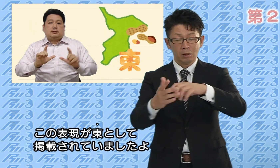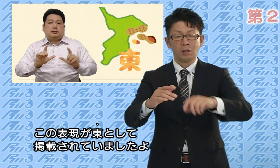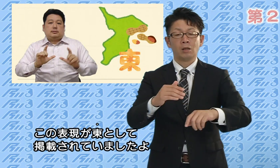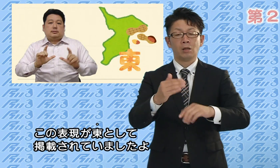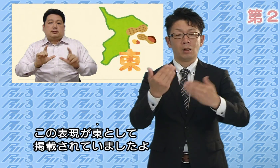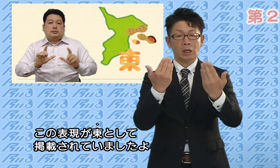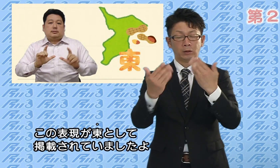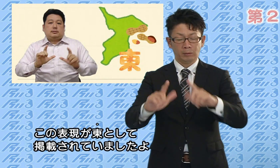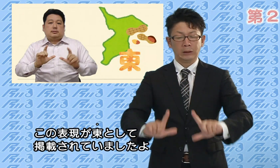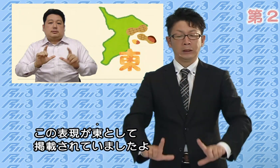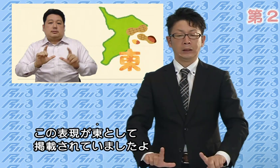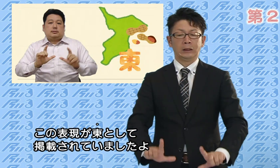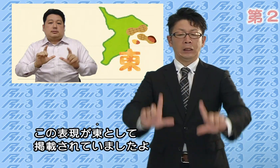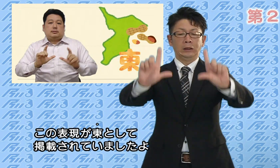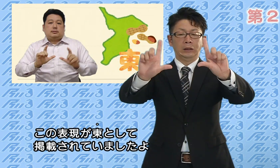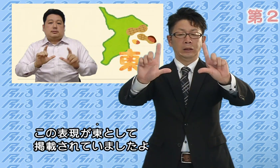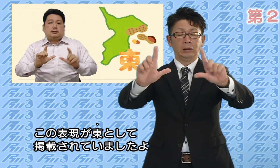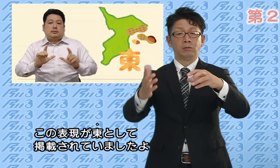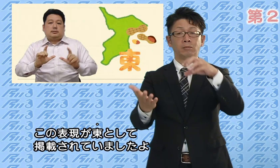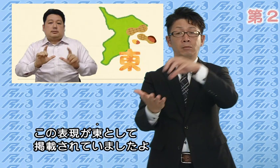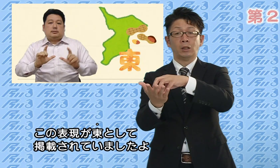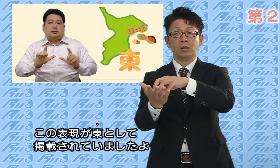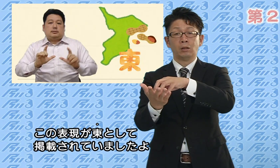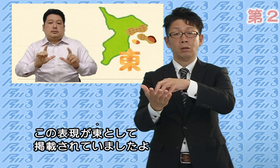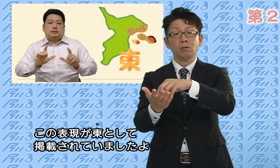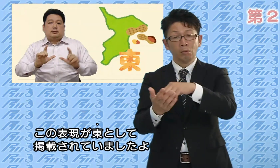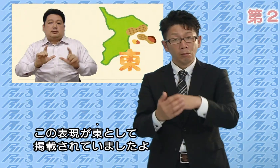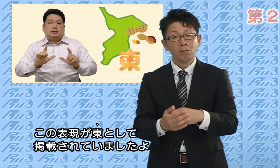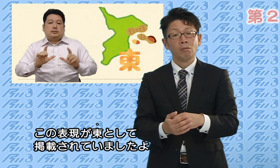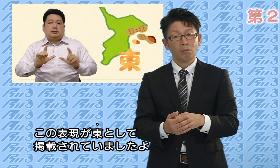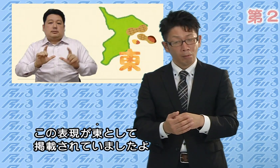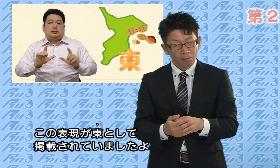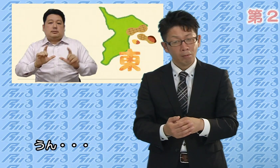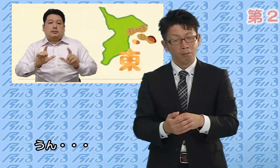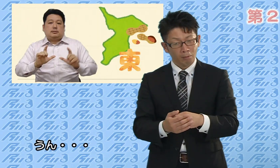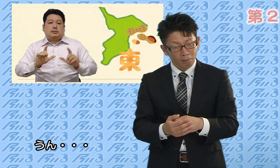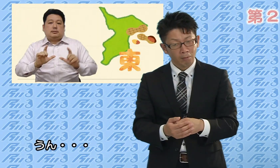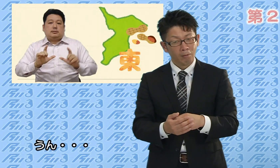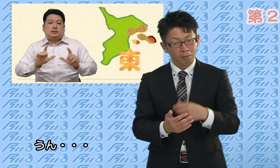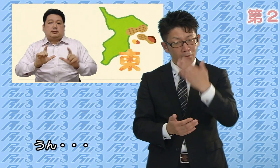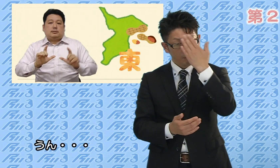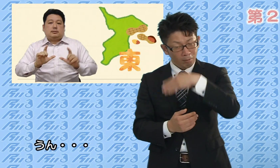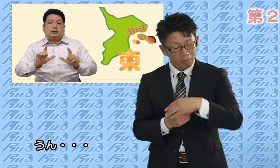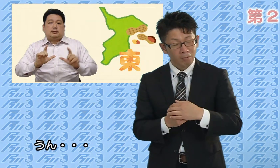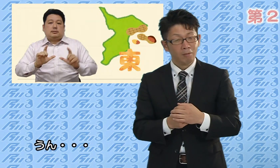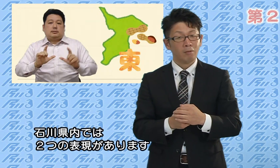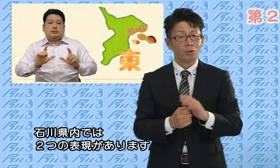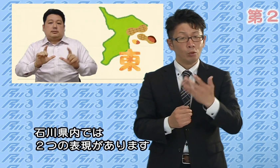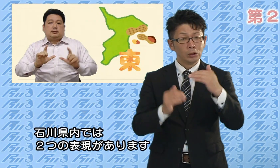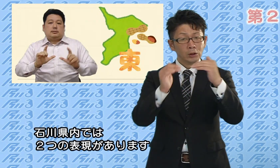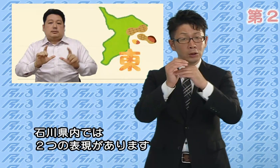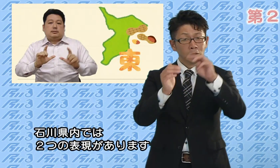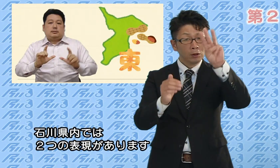辞典にはこの表現が東として掲載されていましたよ。うん。